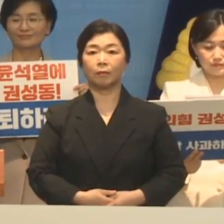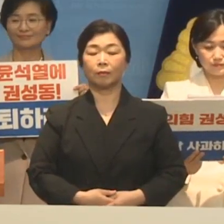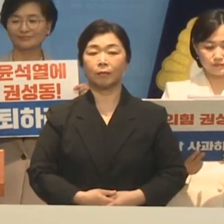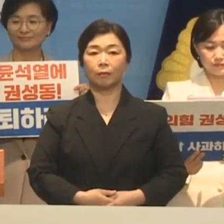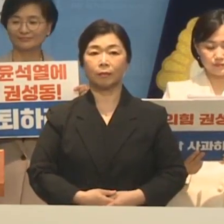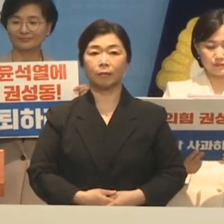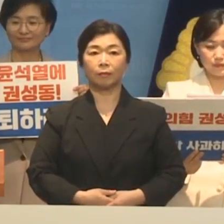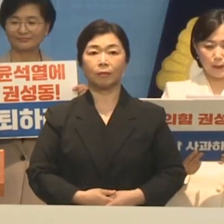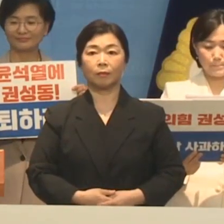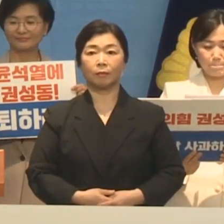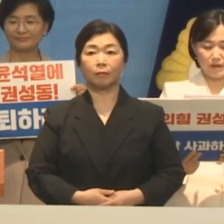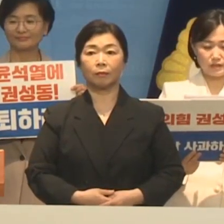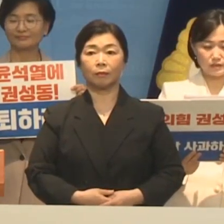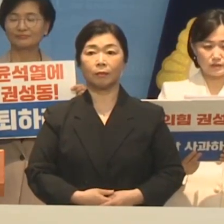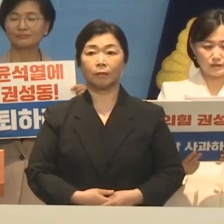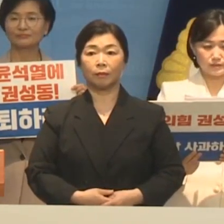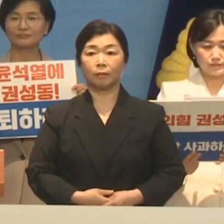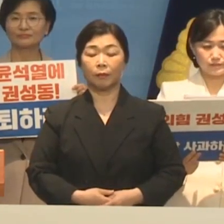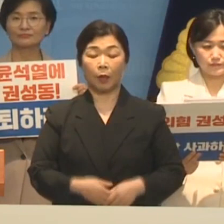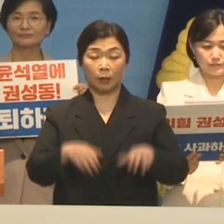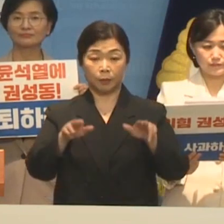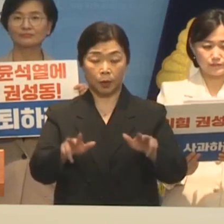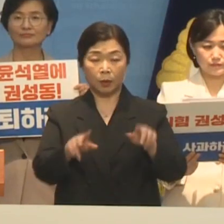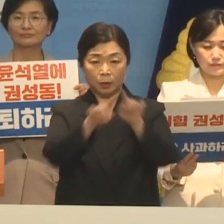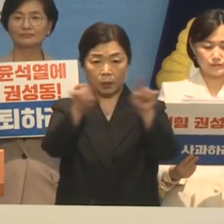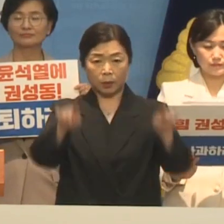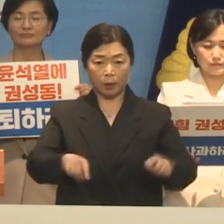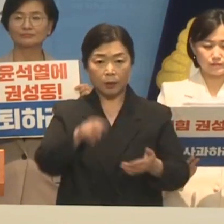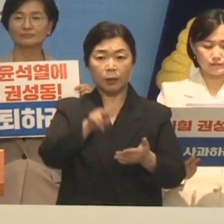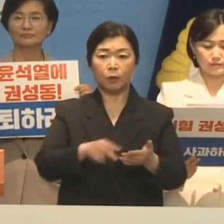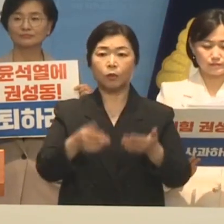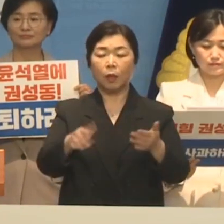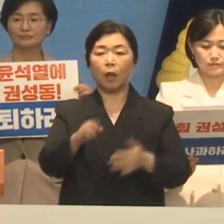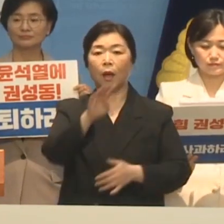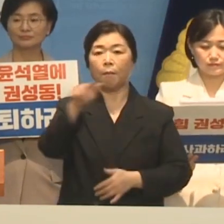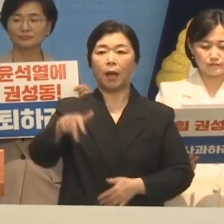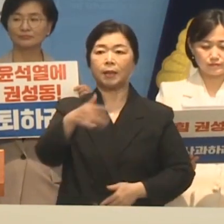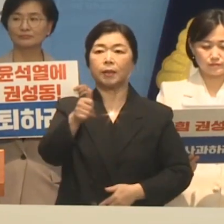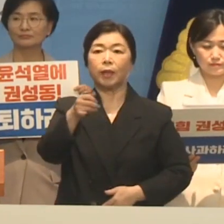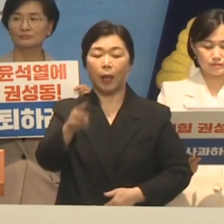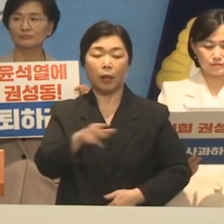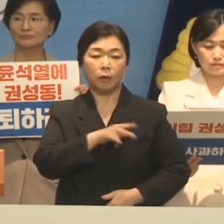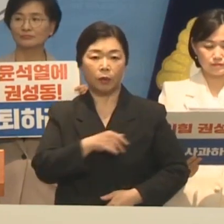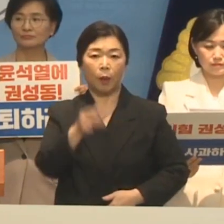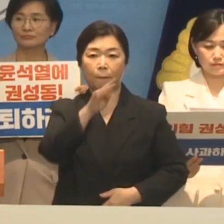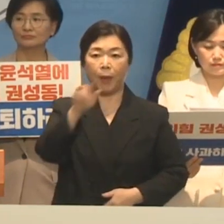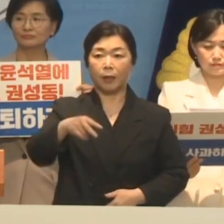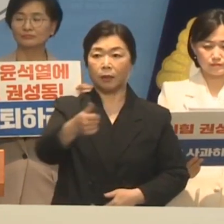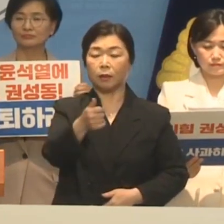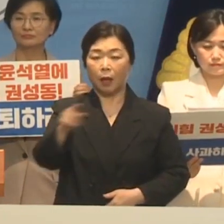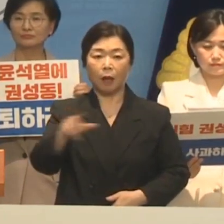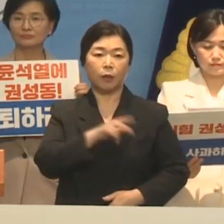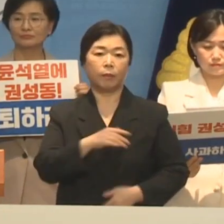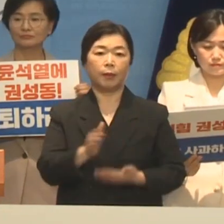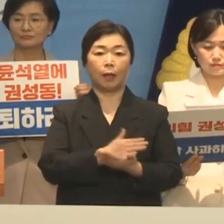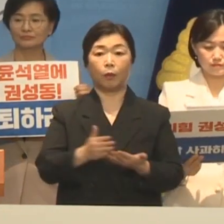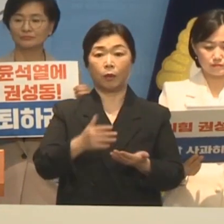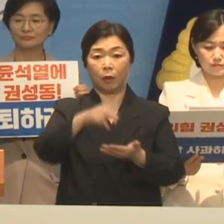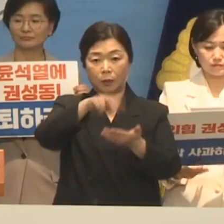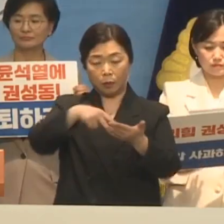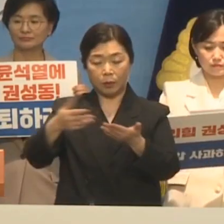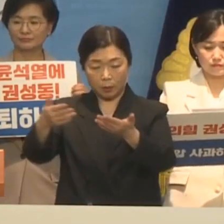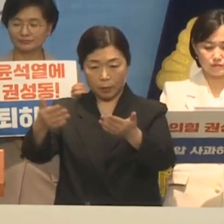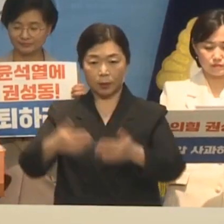네, 그럼 지금부터 기자회견문은 박지혜 의원님과 백승아 의원님이 나눠서